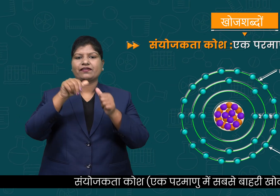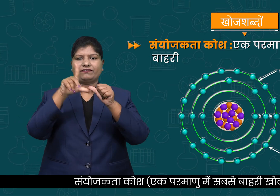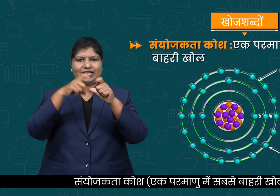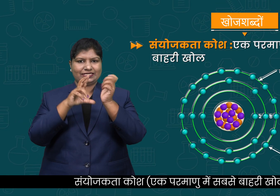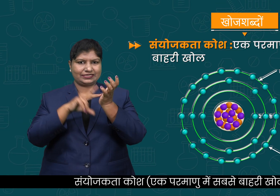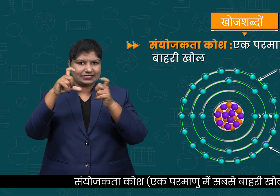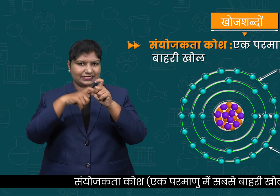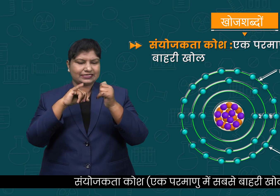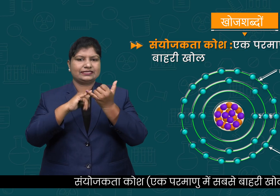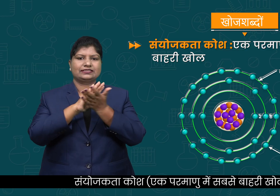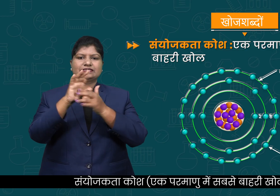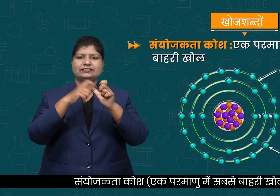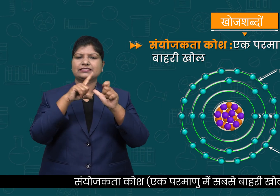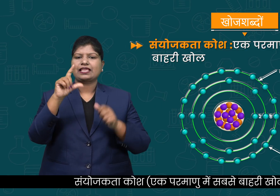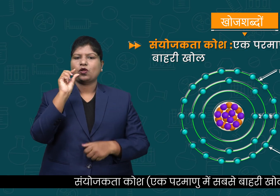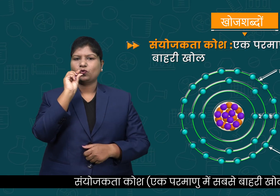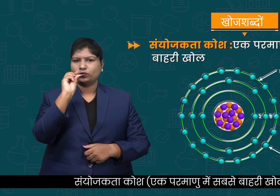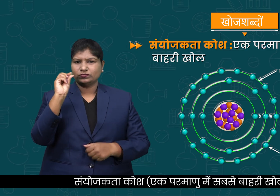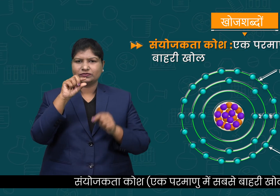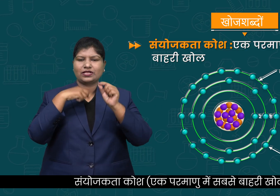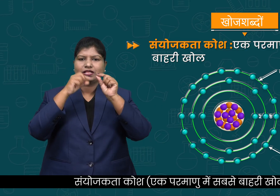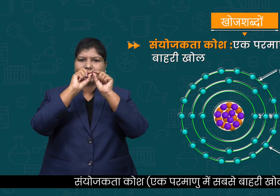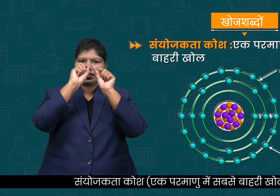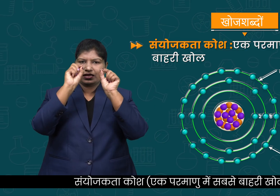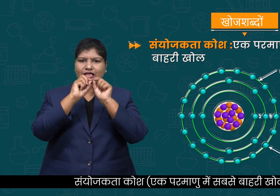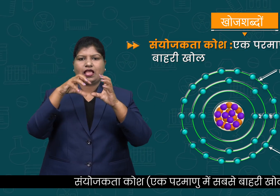संयोजकता कोश, एक परमाणु में सबसे बाहरी खोल।